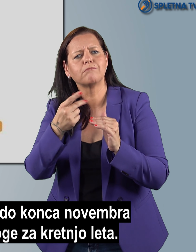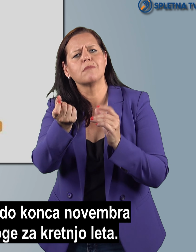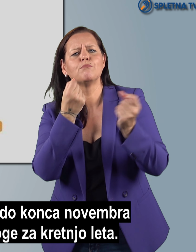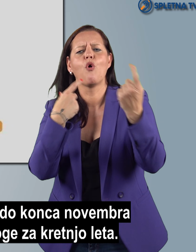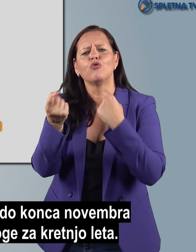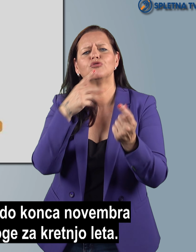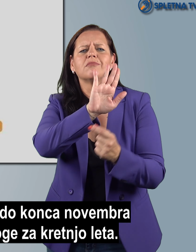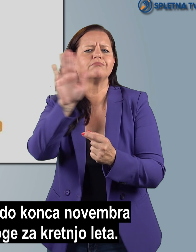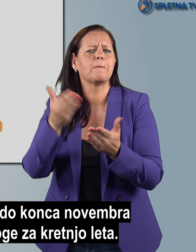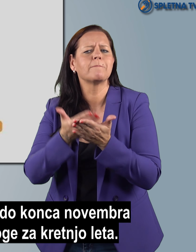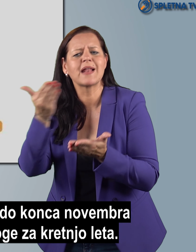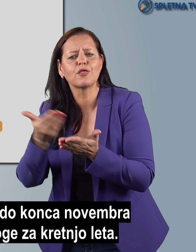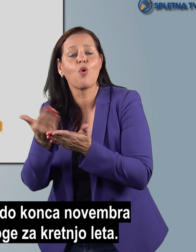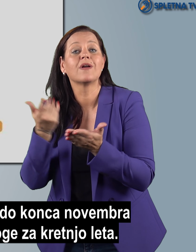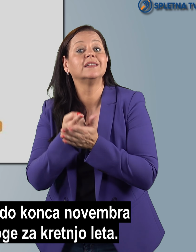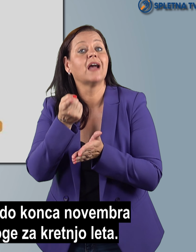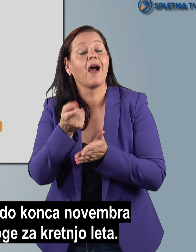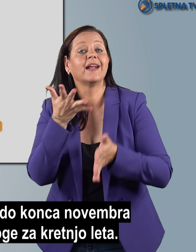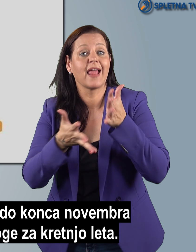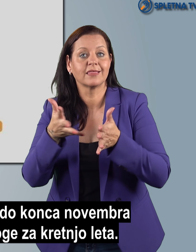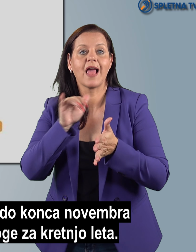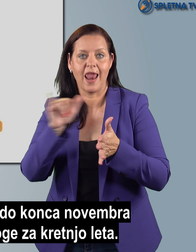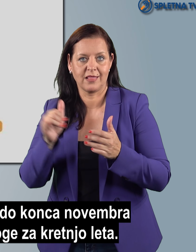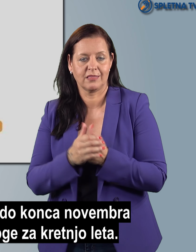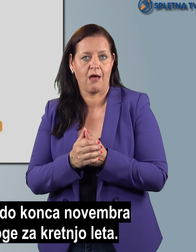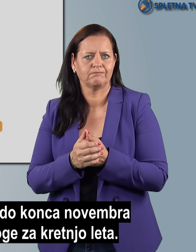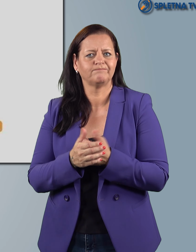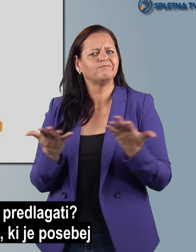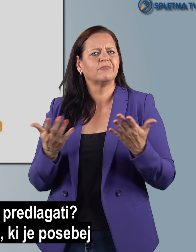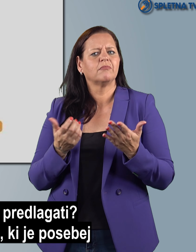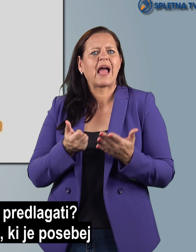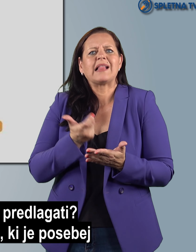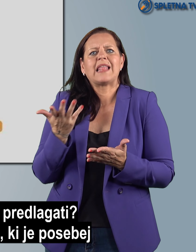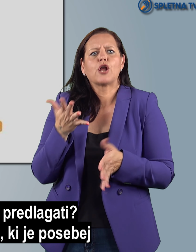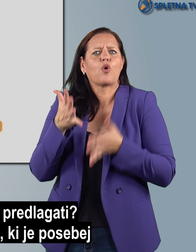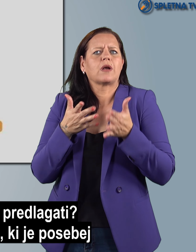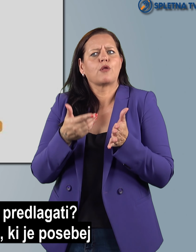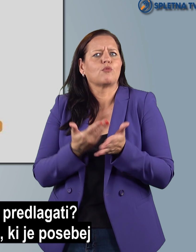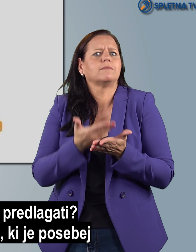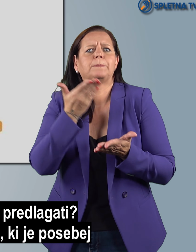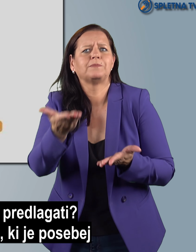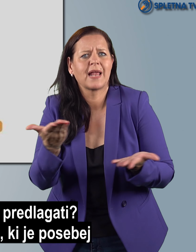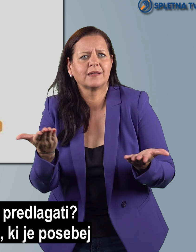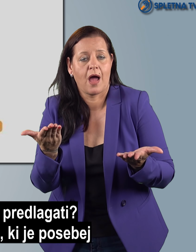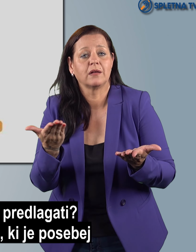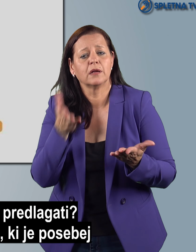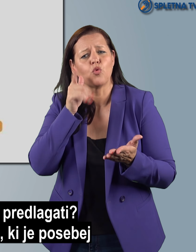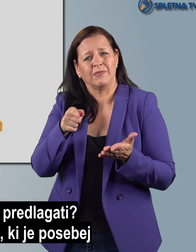konca novembra pošljete svoje predloge za Kretnjo leta. Katero kretnjo predlagati? Naj bo